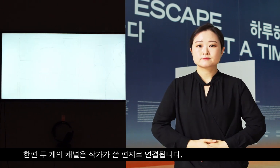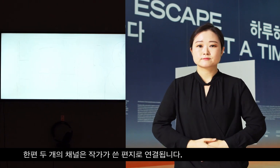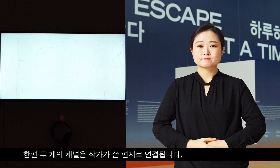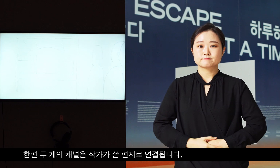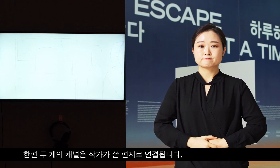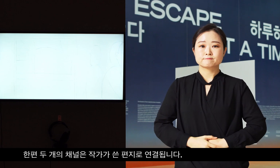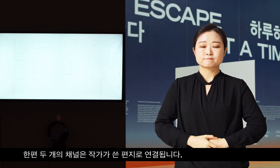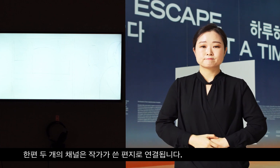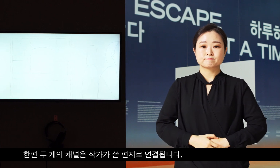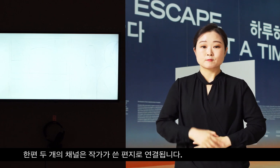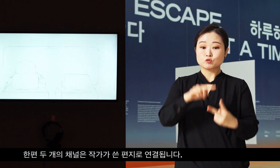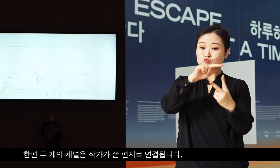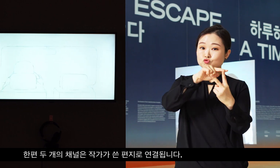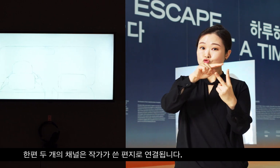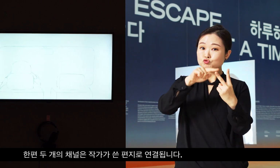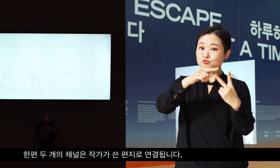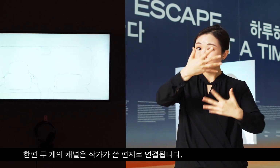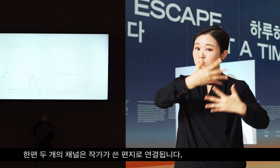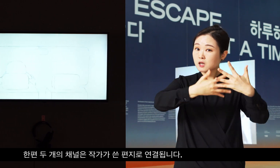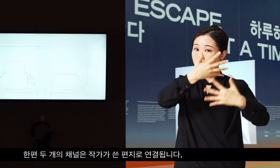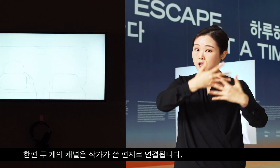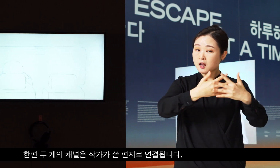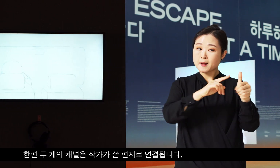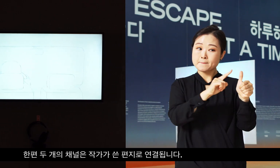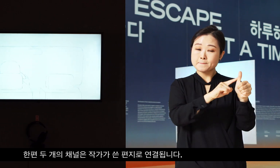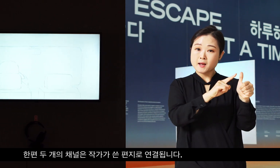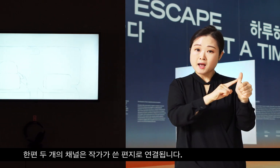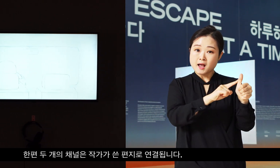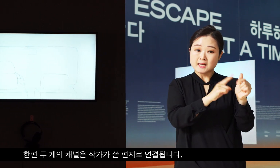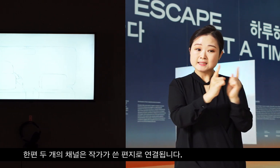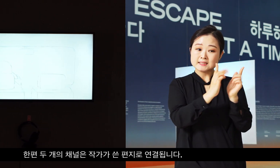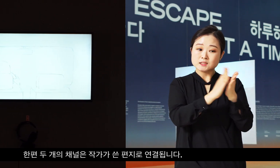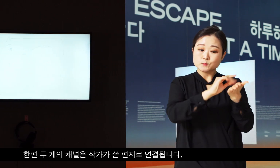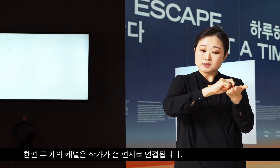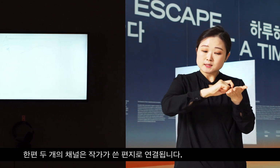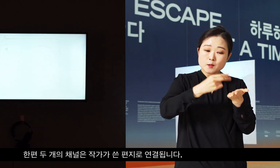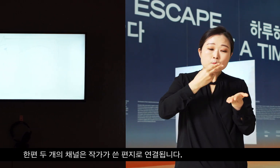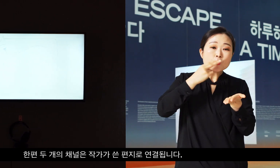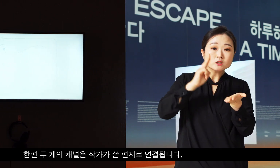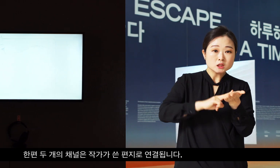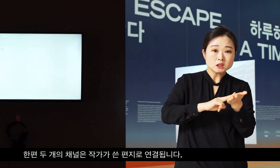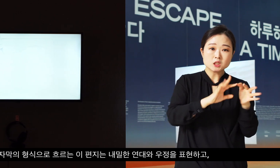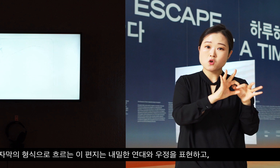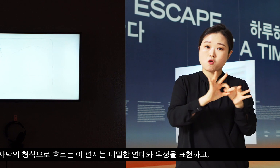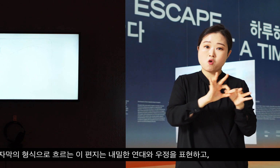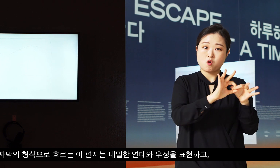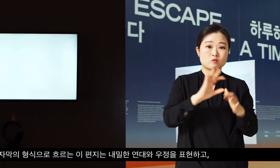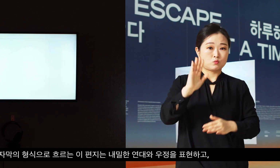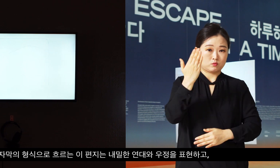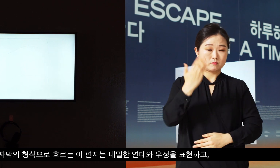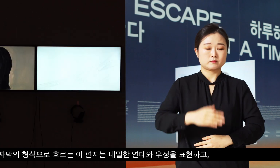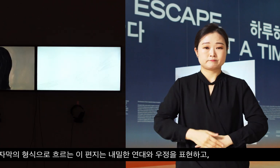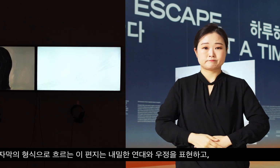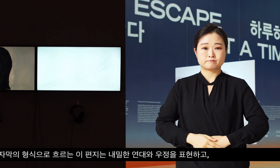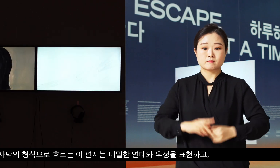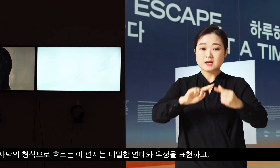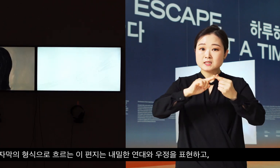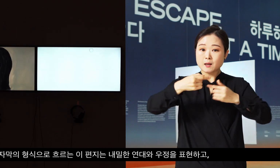한편 두 개의 채널은 작가가 쓴 편지로 연결됩니다. 자막의 형식으로 흐르는 이